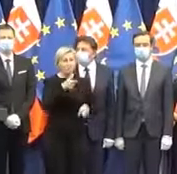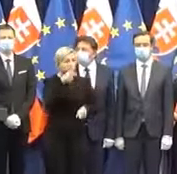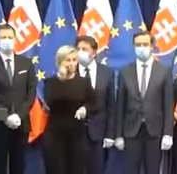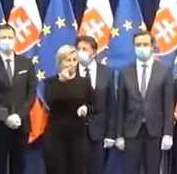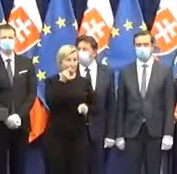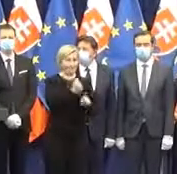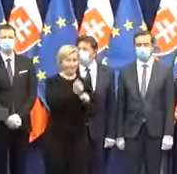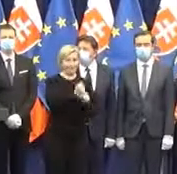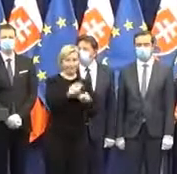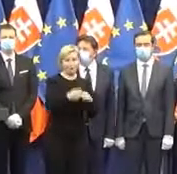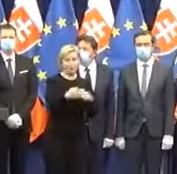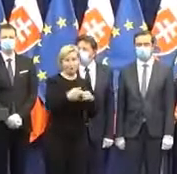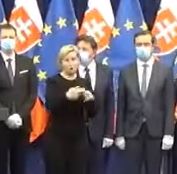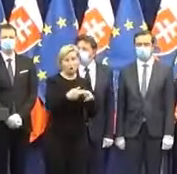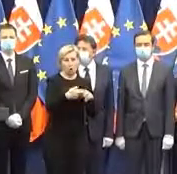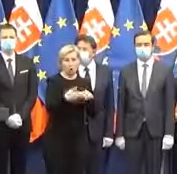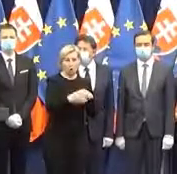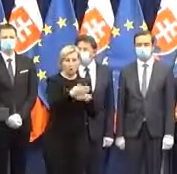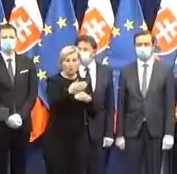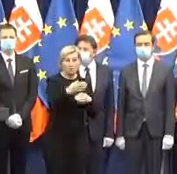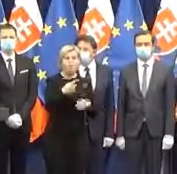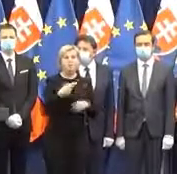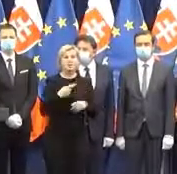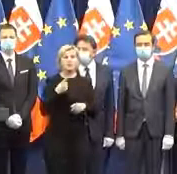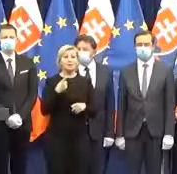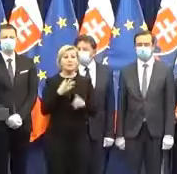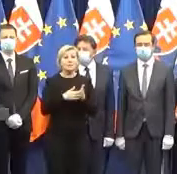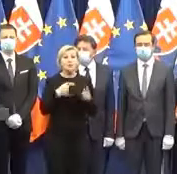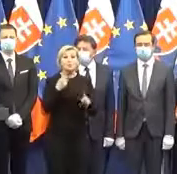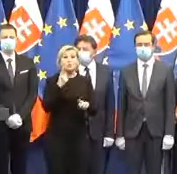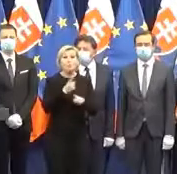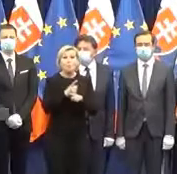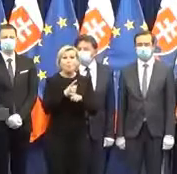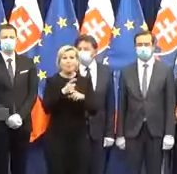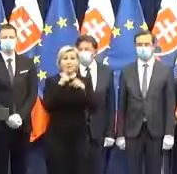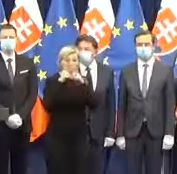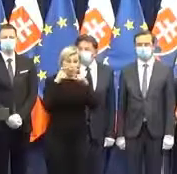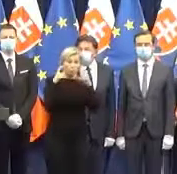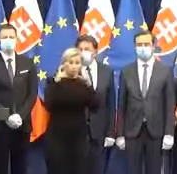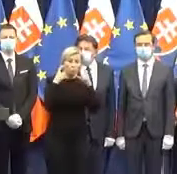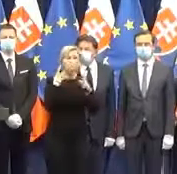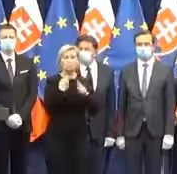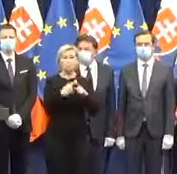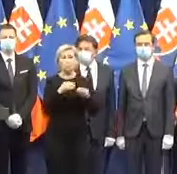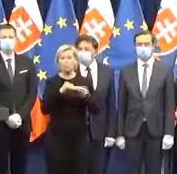Začali objednávať rúška a tieto prostriedky až potom, keď